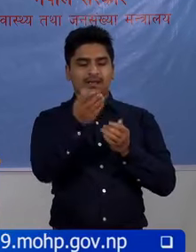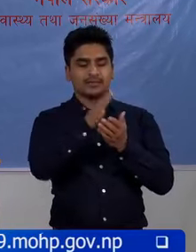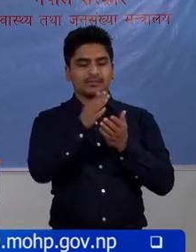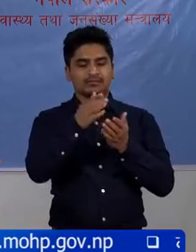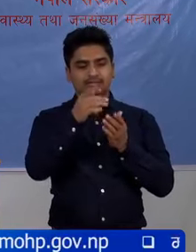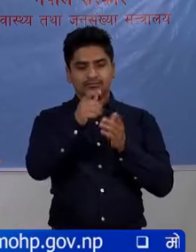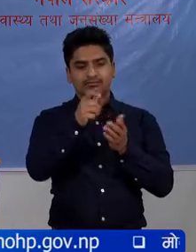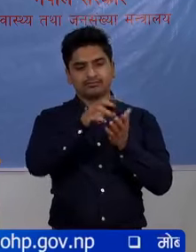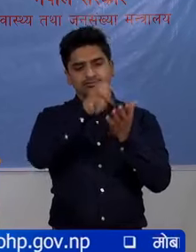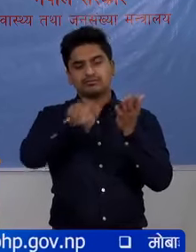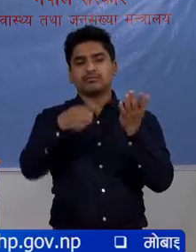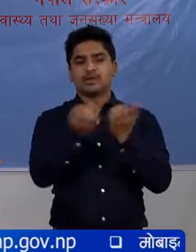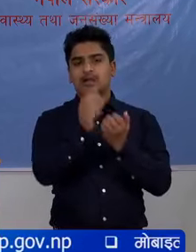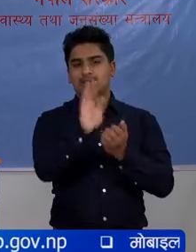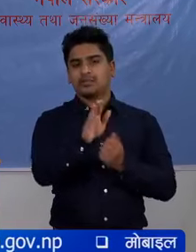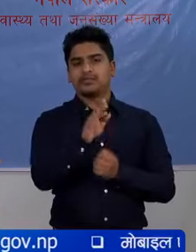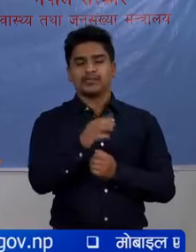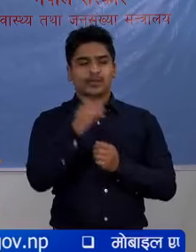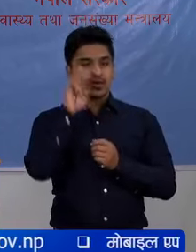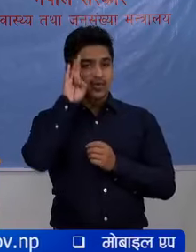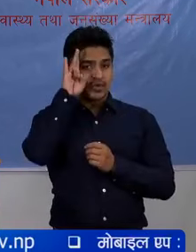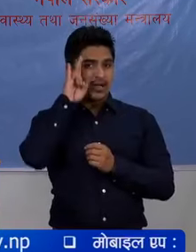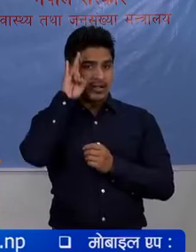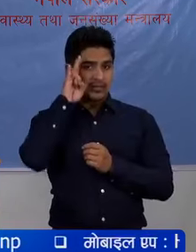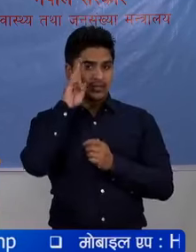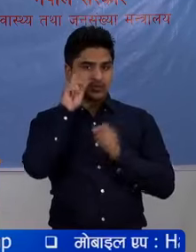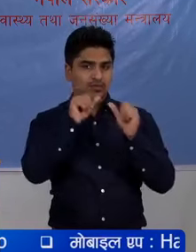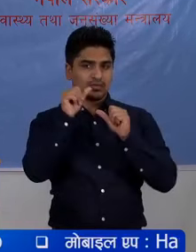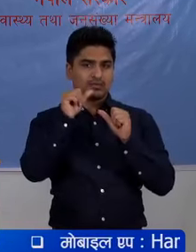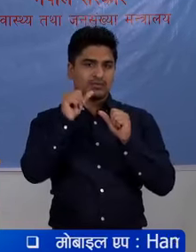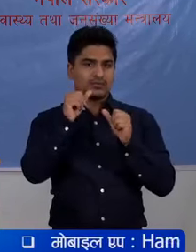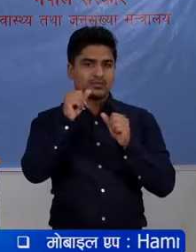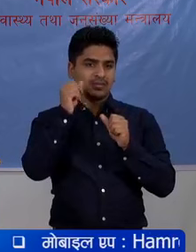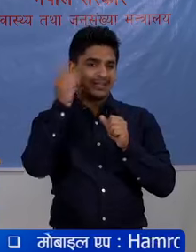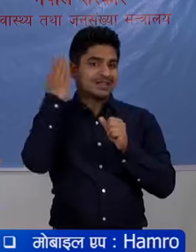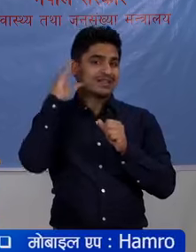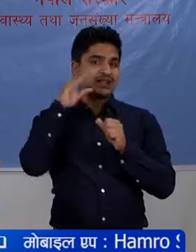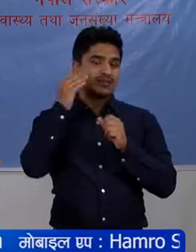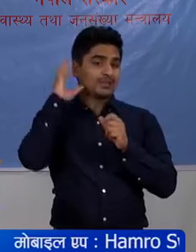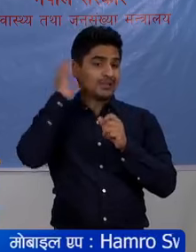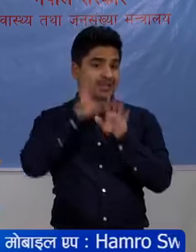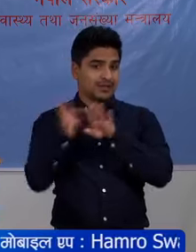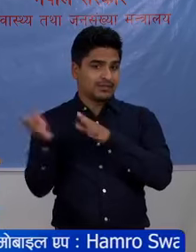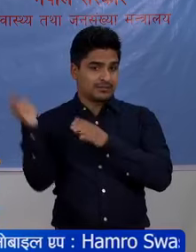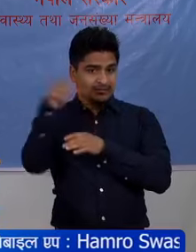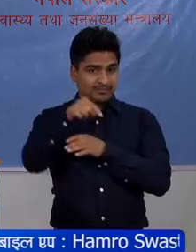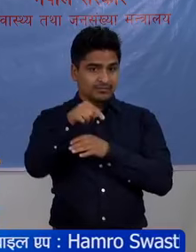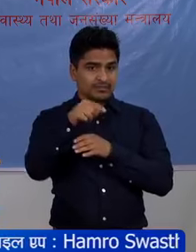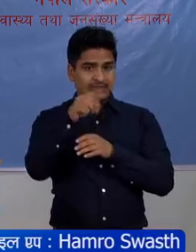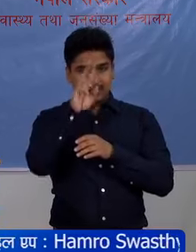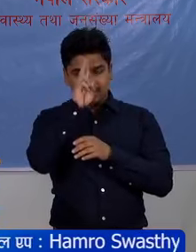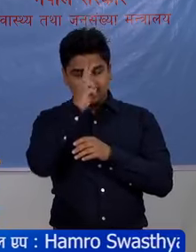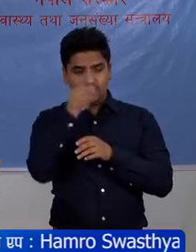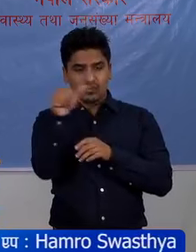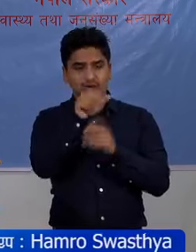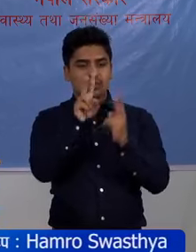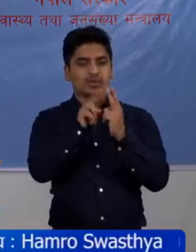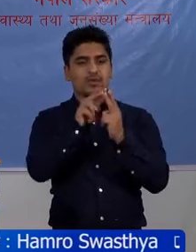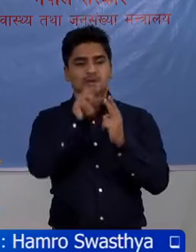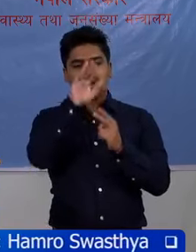सम्मा आमी संबधन करेका छू रा संकास्पत जसको इस्ट्री पोजिटिव जो बीरेस बैटा आया का हुनुंच अथवा वार को